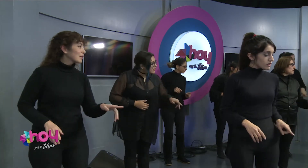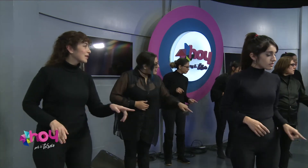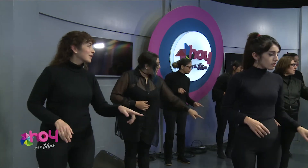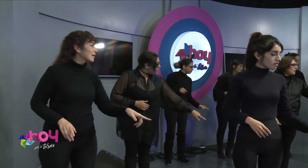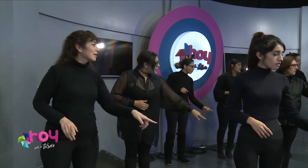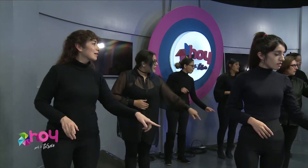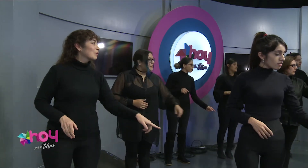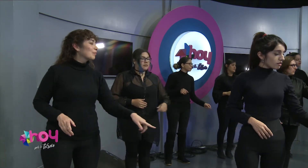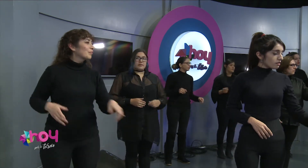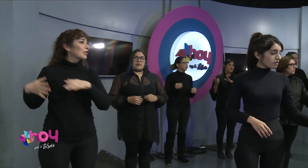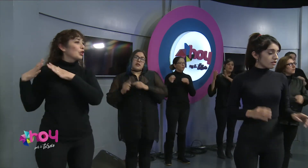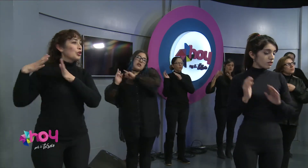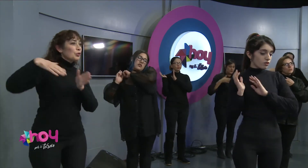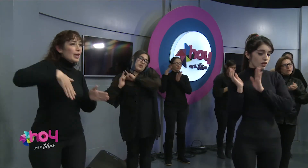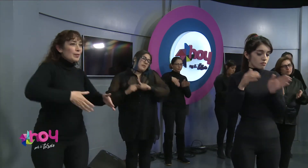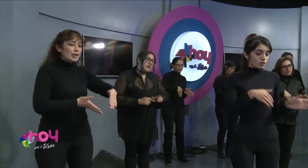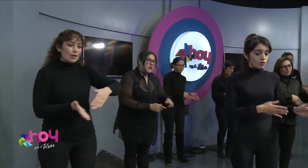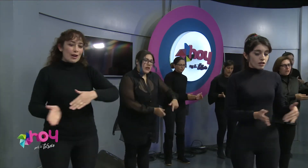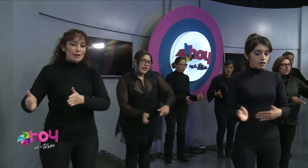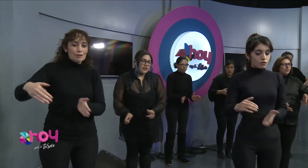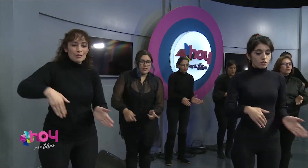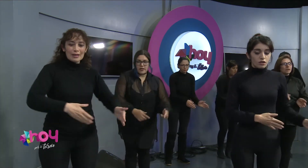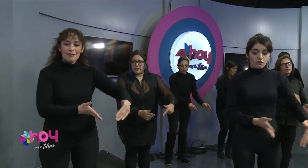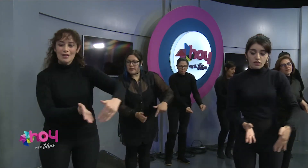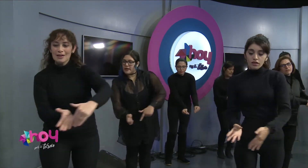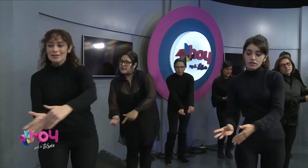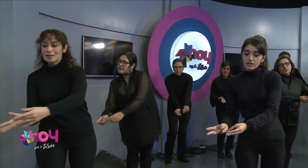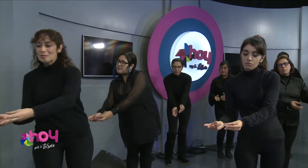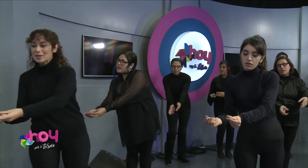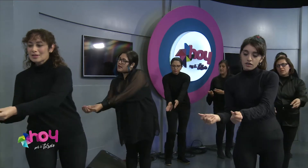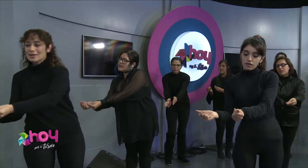allá, y un camino largo que baja y se pierde.